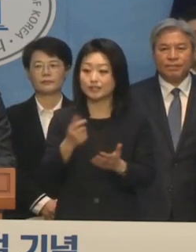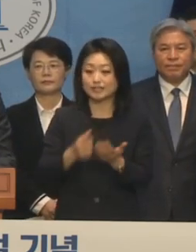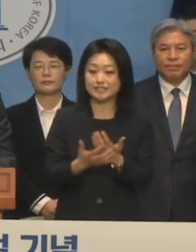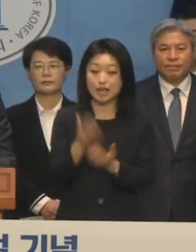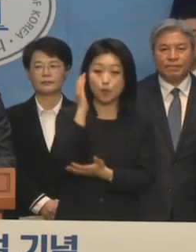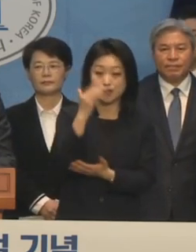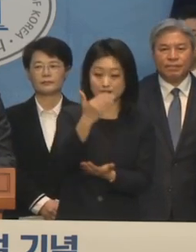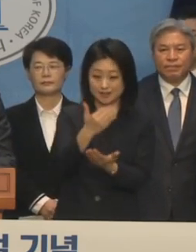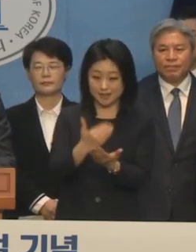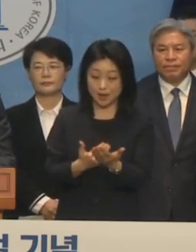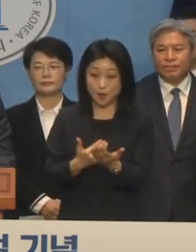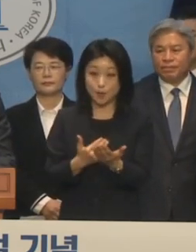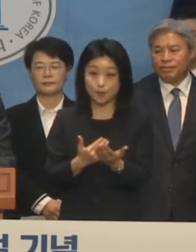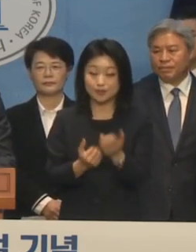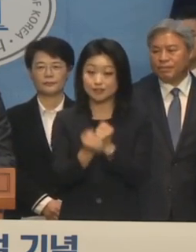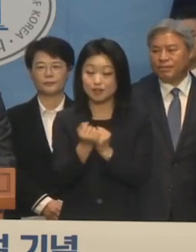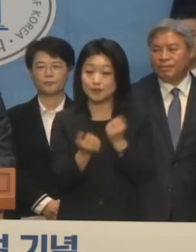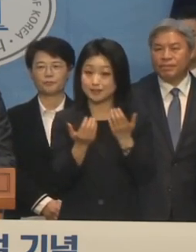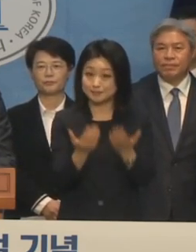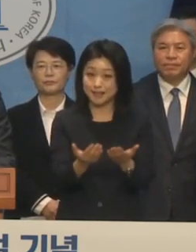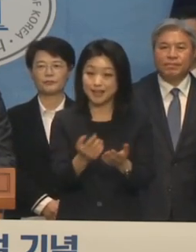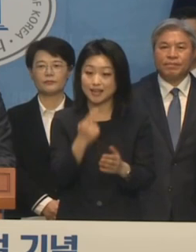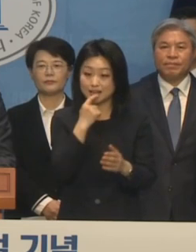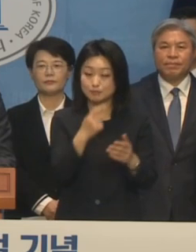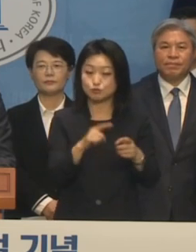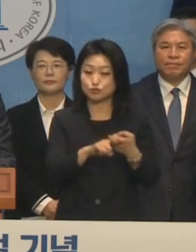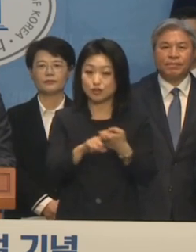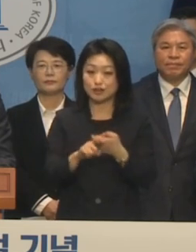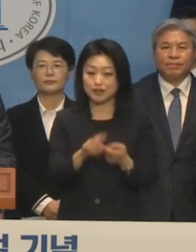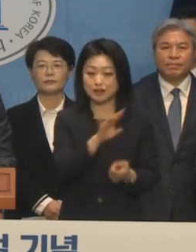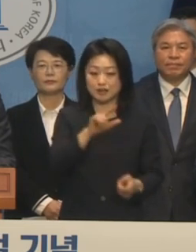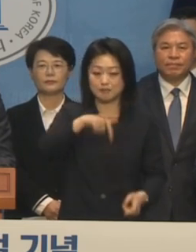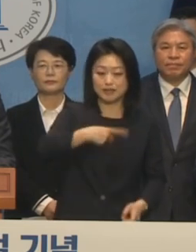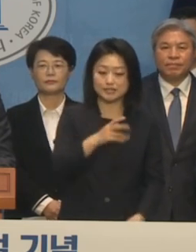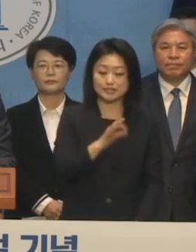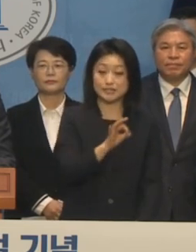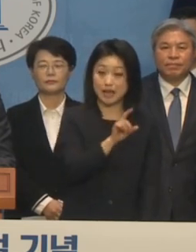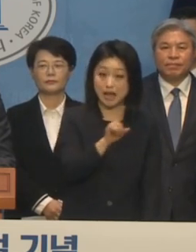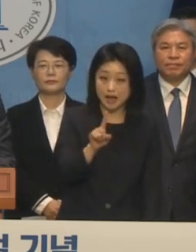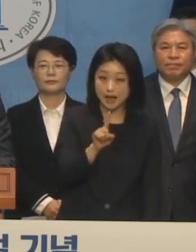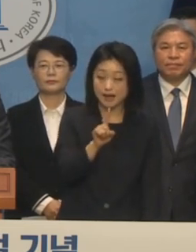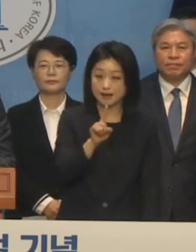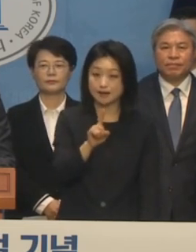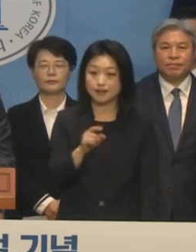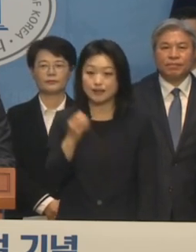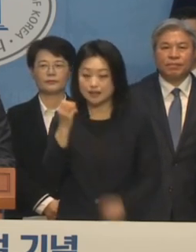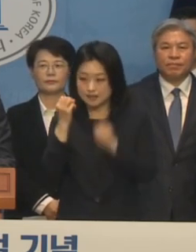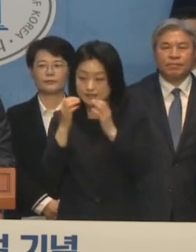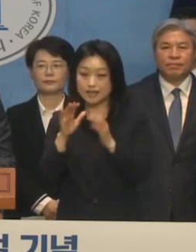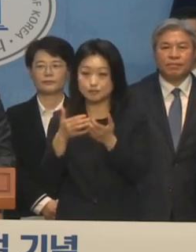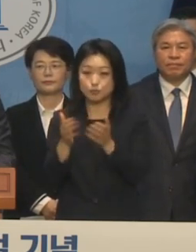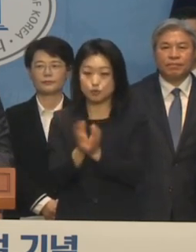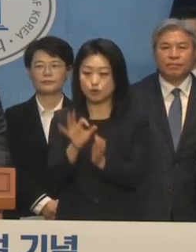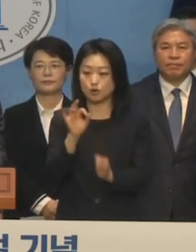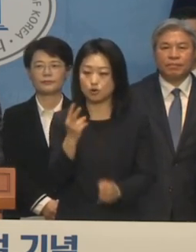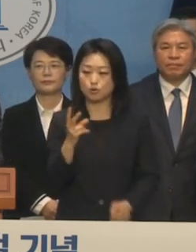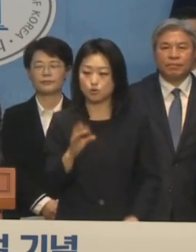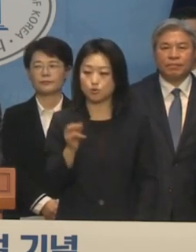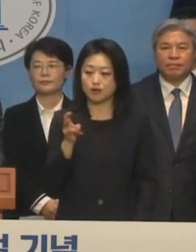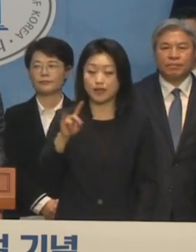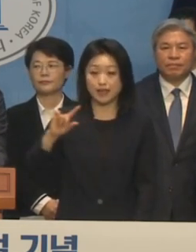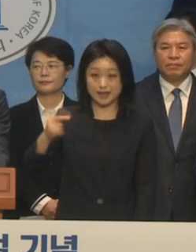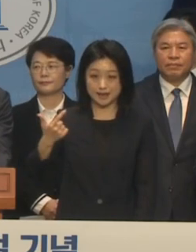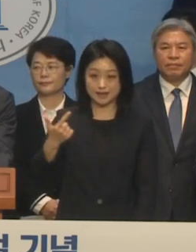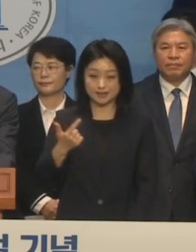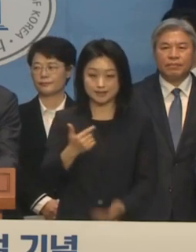낭독을 하겠습니다. 기자회견 낭독은 더불어민주연합의 백승하 공동대표 그리고 새진보연합의 용혜인 국회의원께서